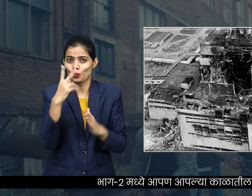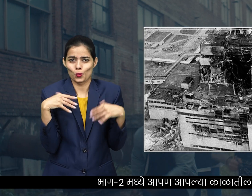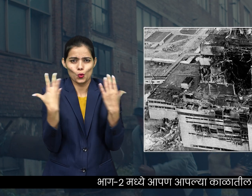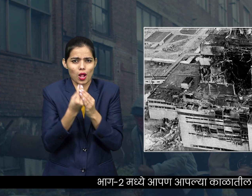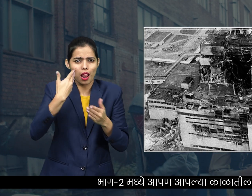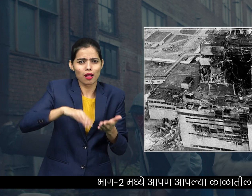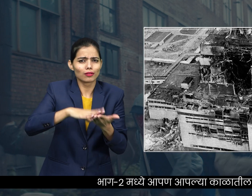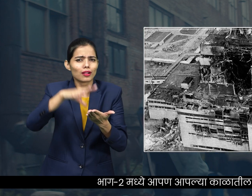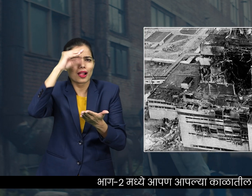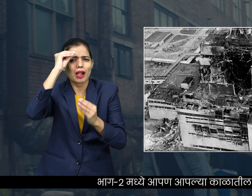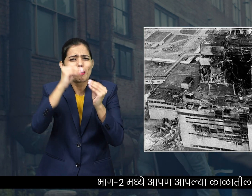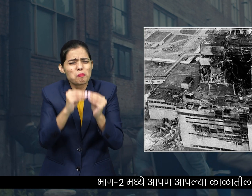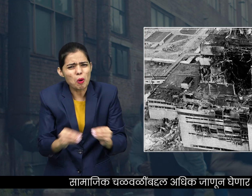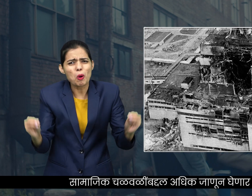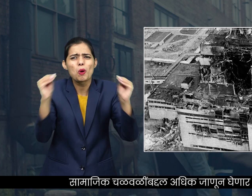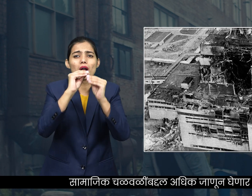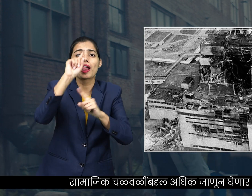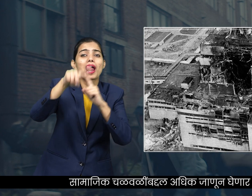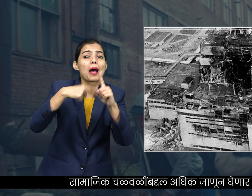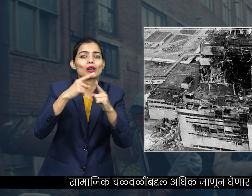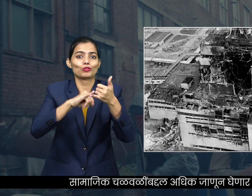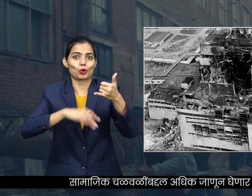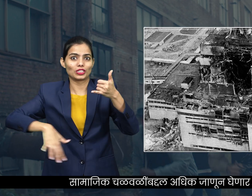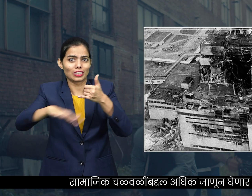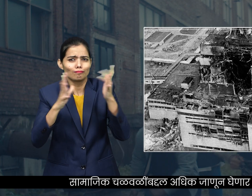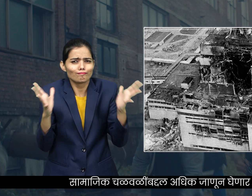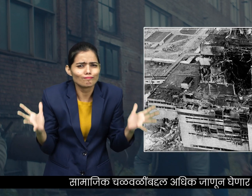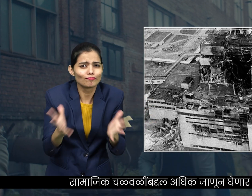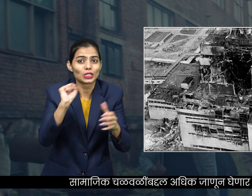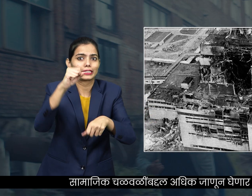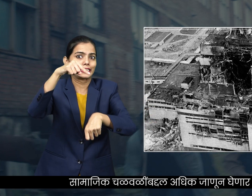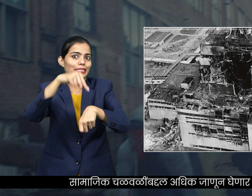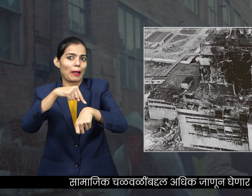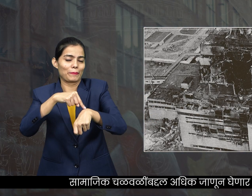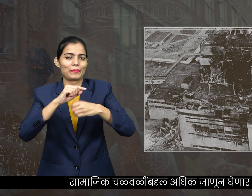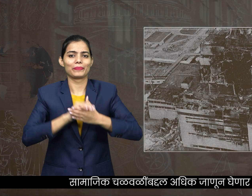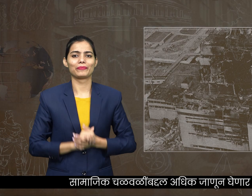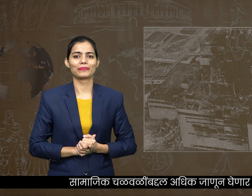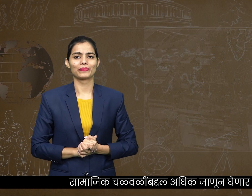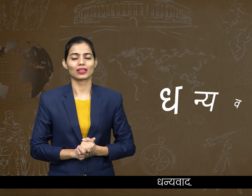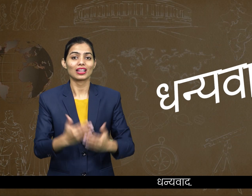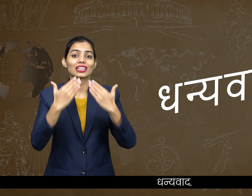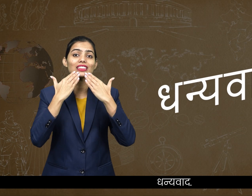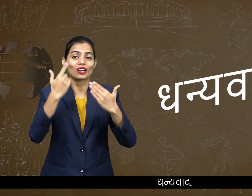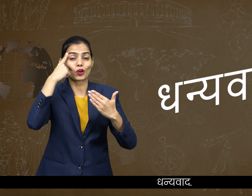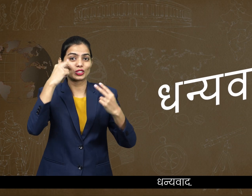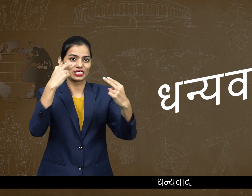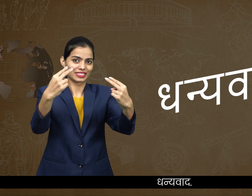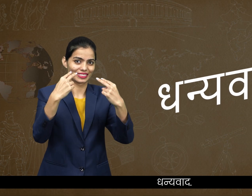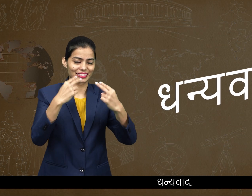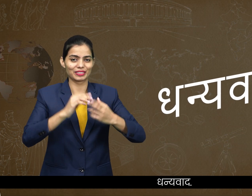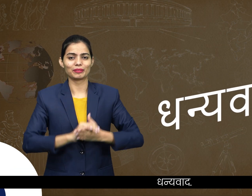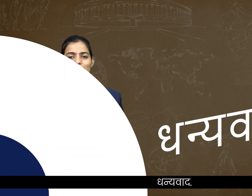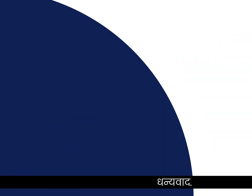भाग 2 मध्ये आपण आपल्या काळातील सामाजिक चळवळींबद्दल अधिक जाणून घेणार आहोत. धन्यवाद.